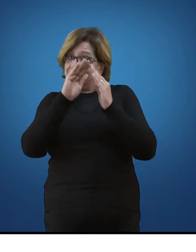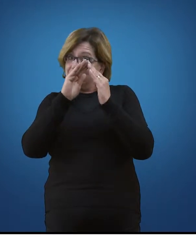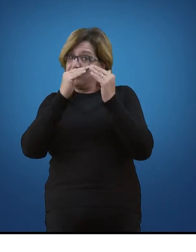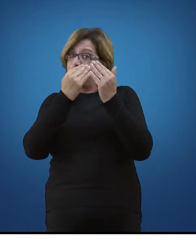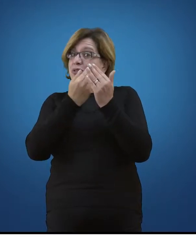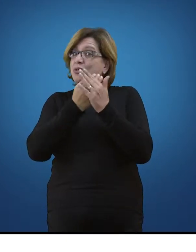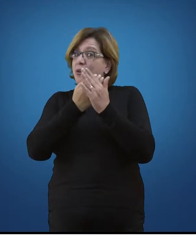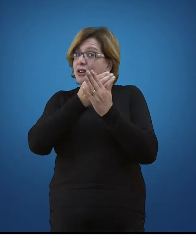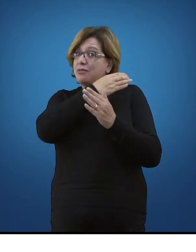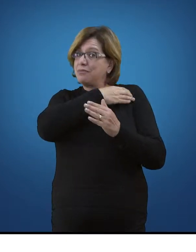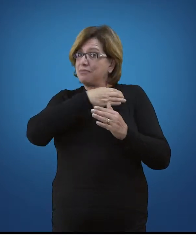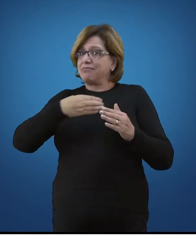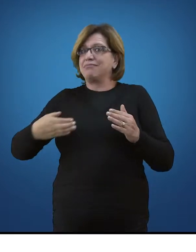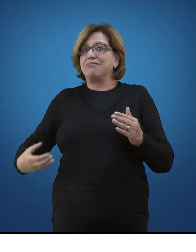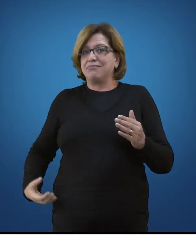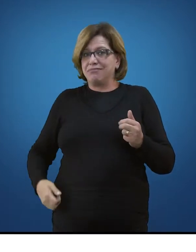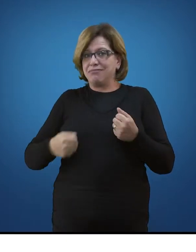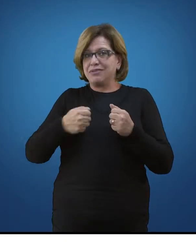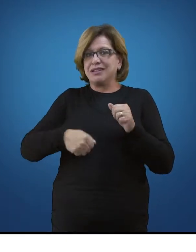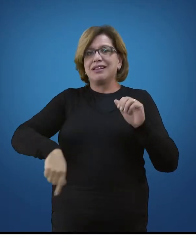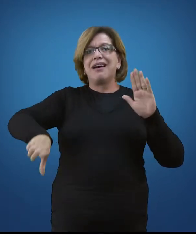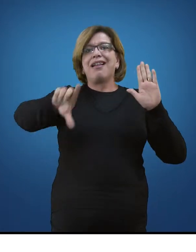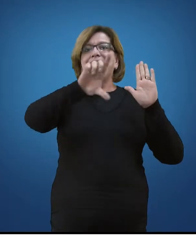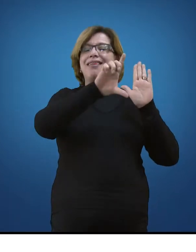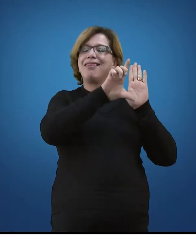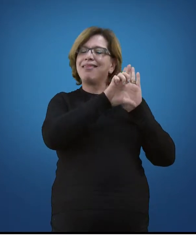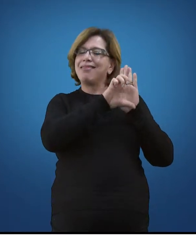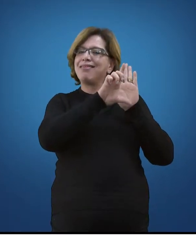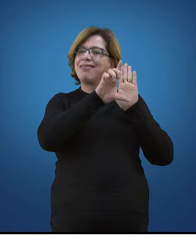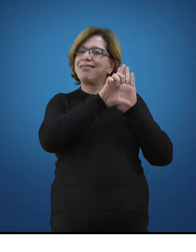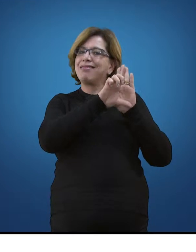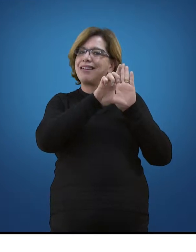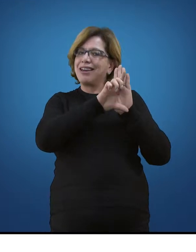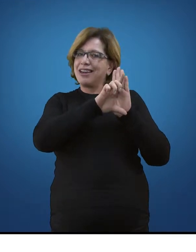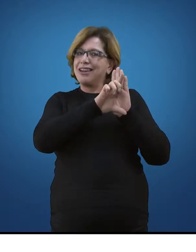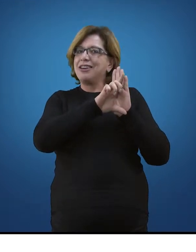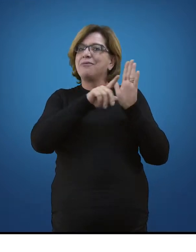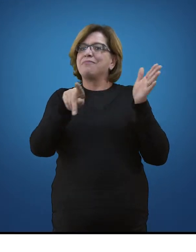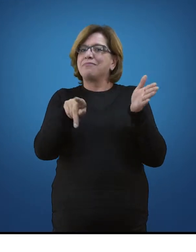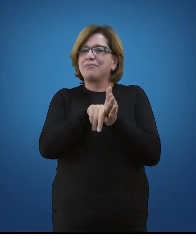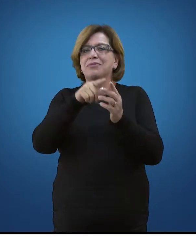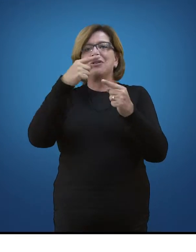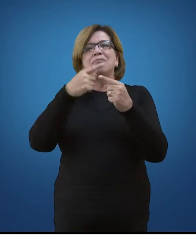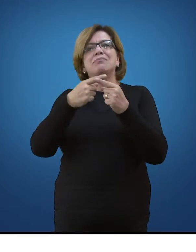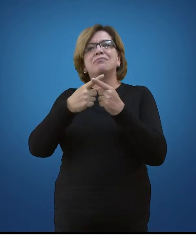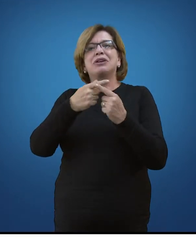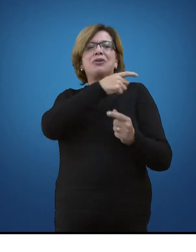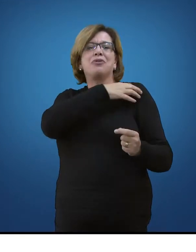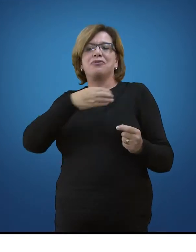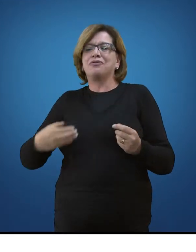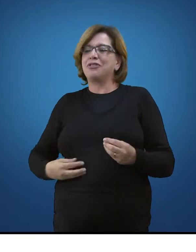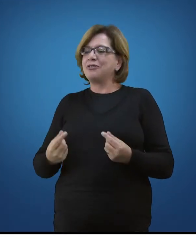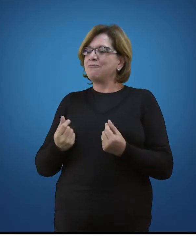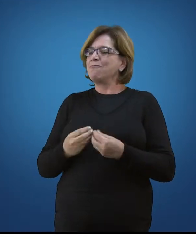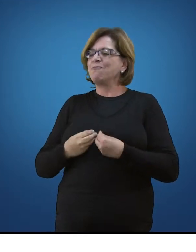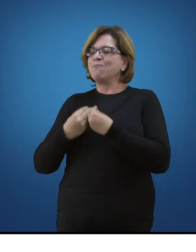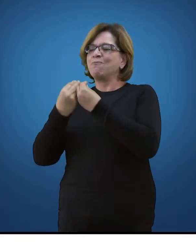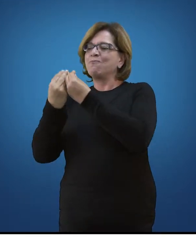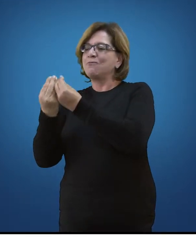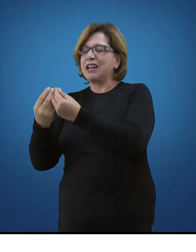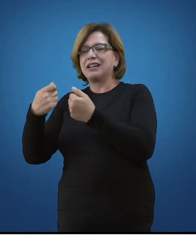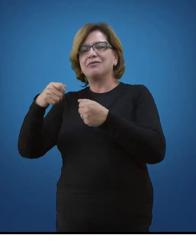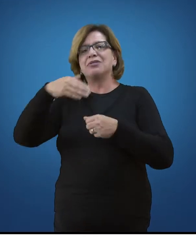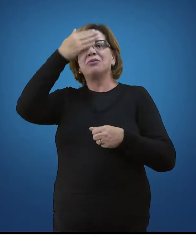do direito administrativo, ou seja, elas recebem recurso público e devem prestar contas do